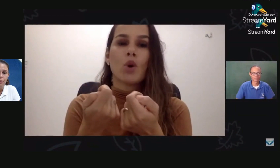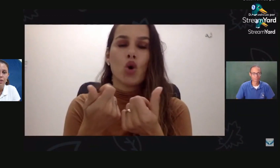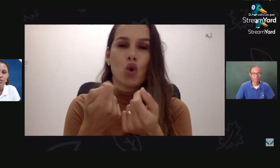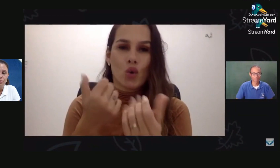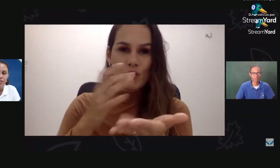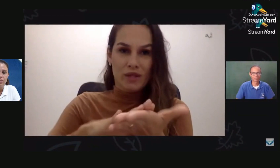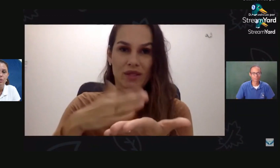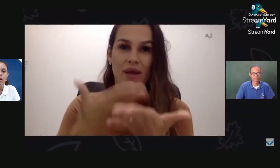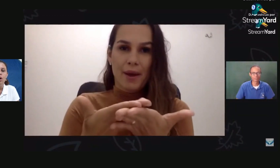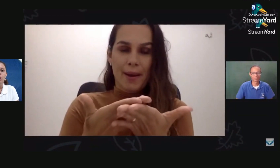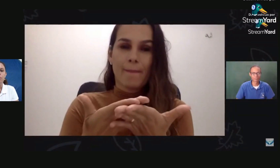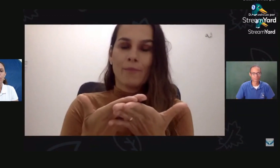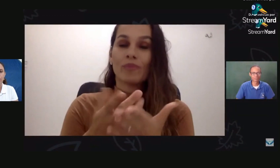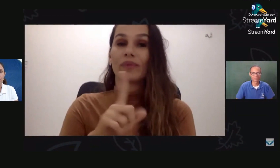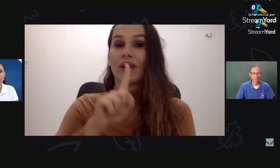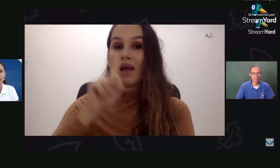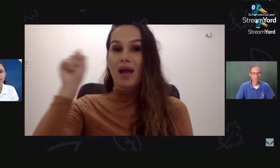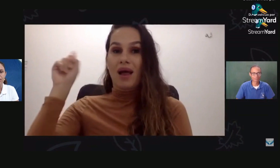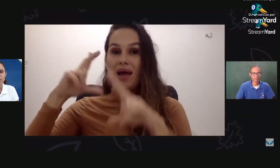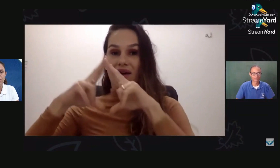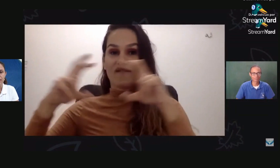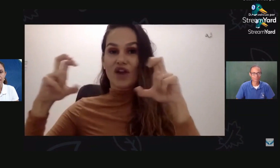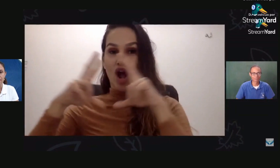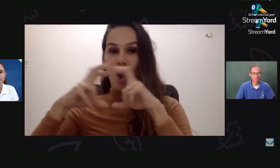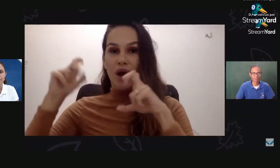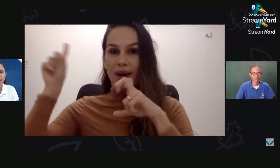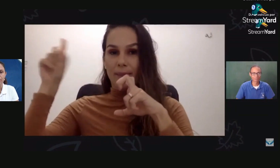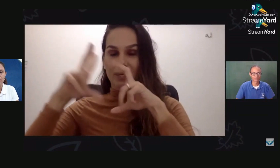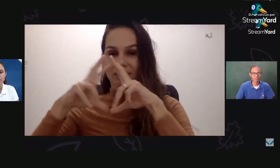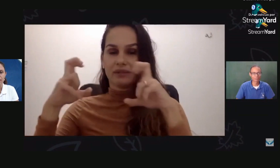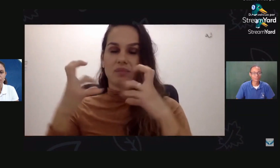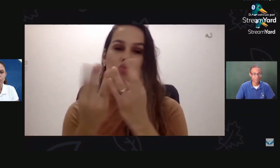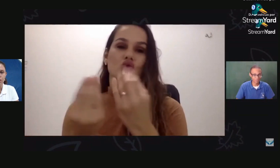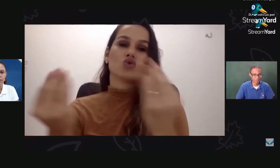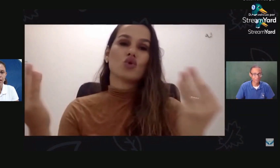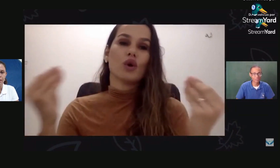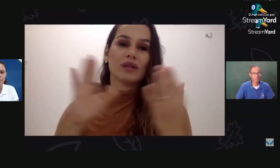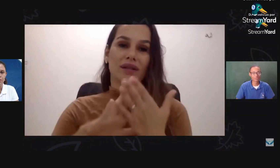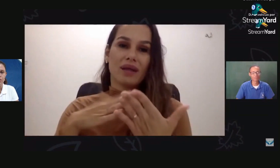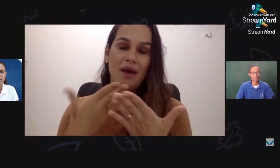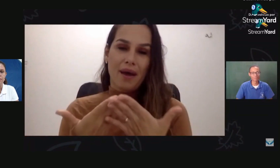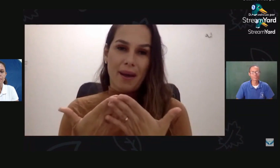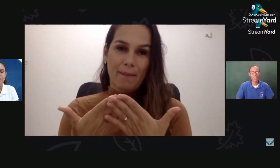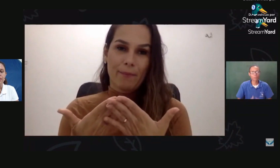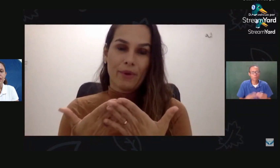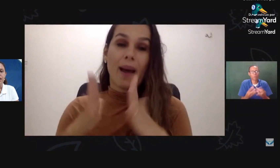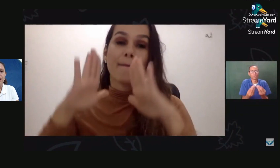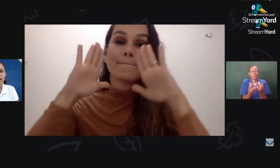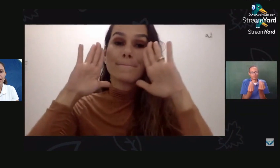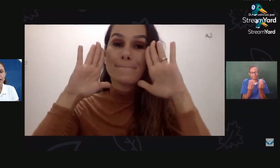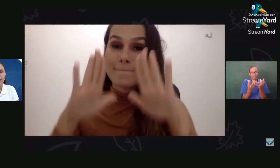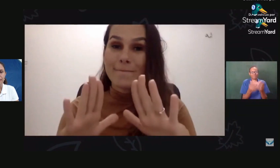né? Foi mais difícil, por conta, né, de ser menos tradutor-intérpretes.